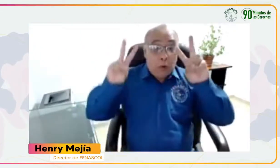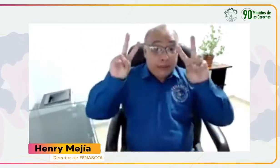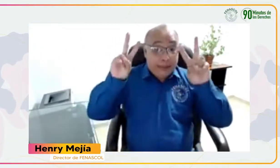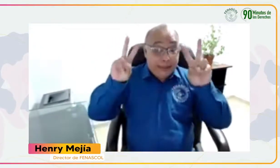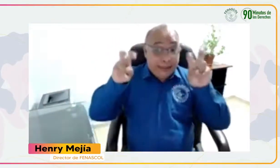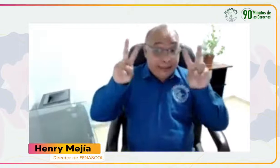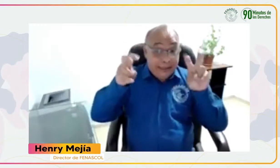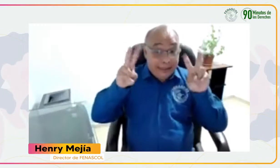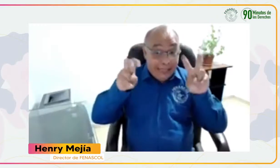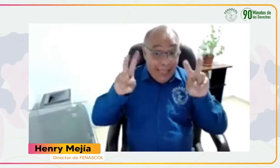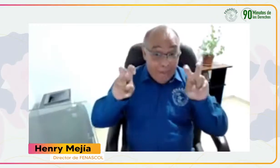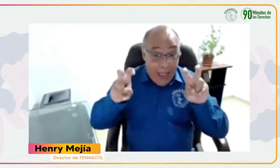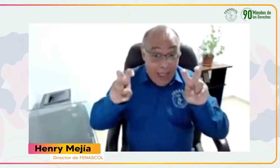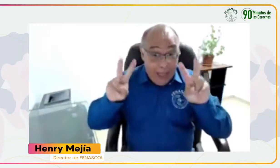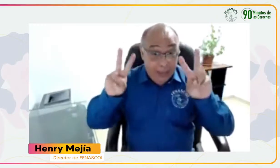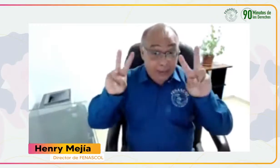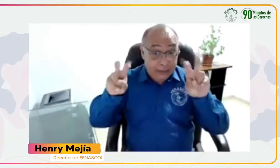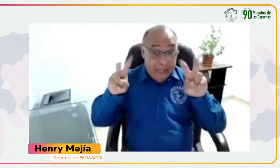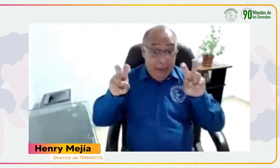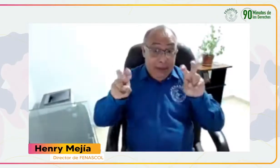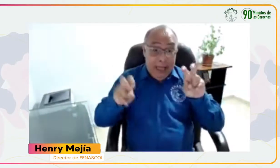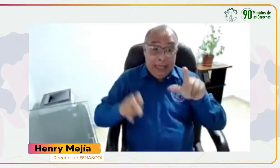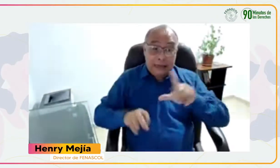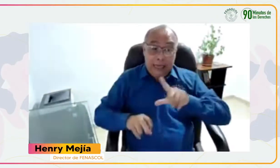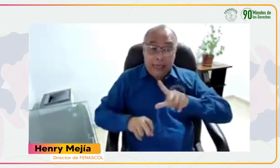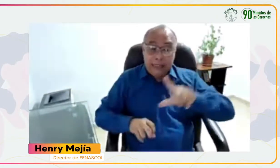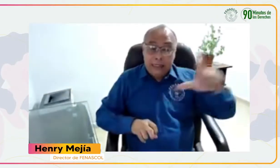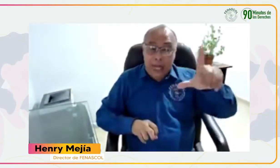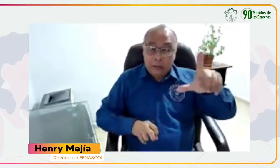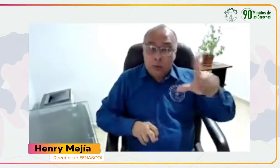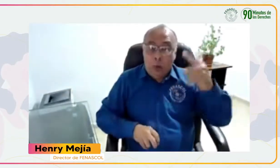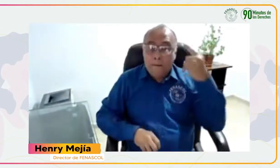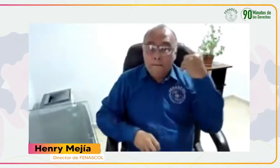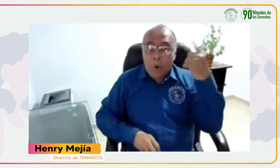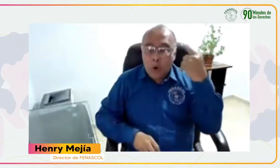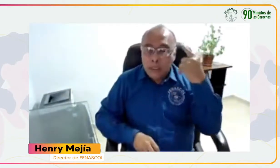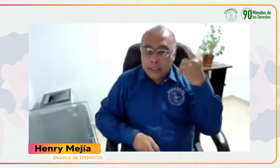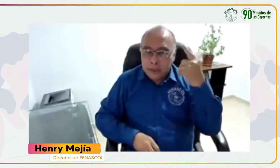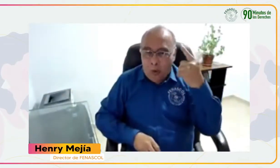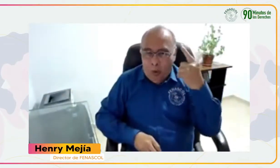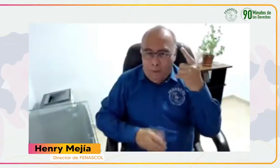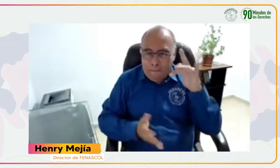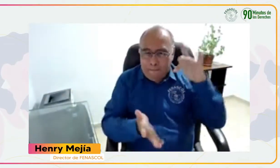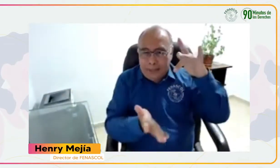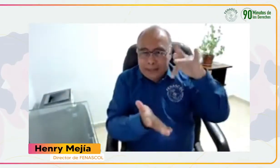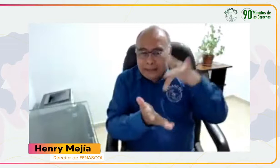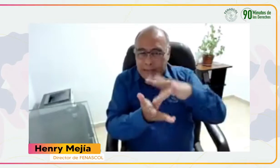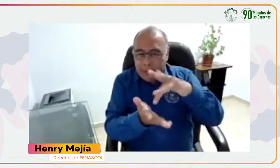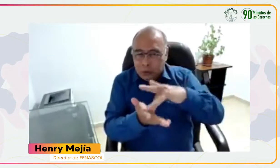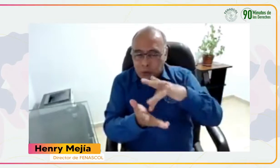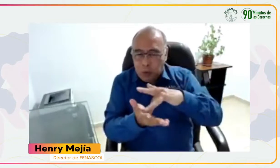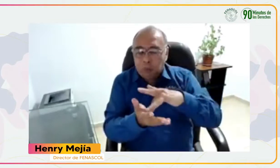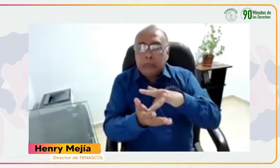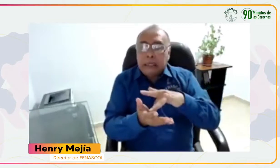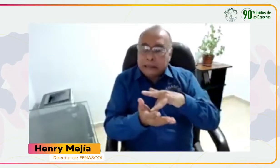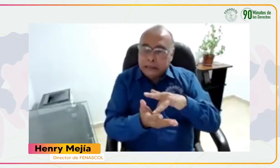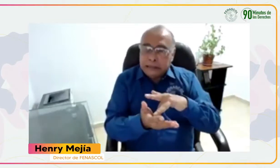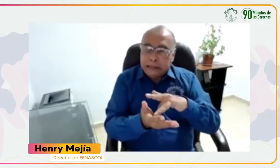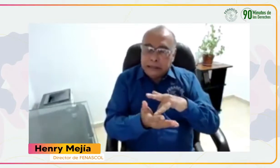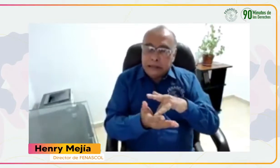Y es que, por ejemplo, se habló del tema de ese liderazgo político, ¿no? Y de esa